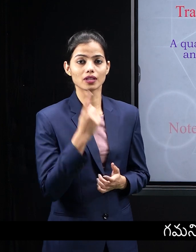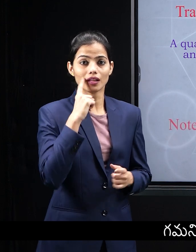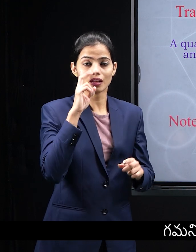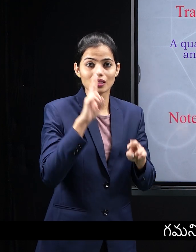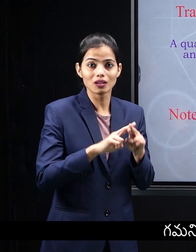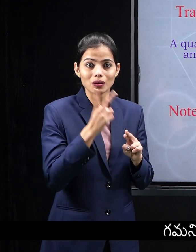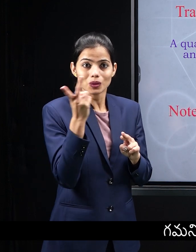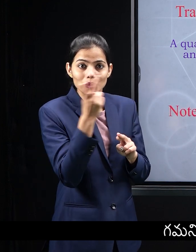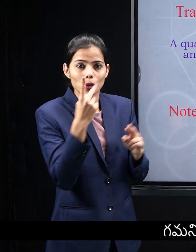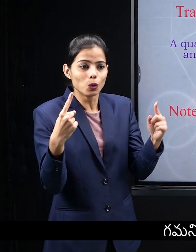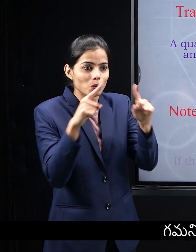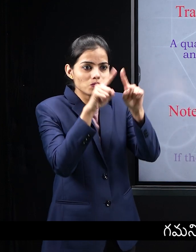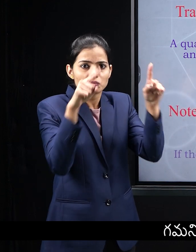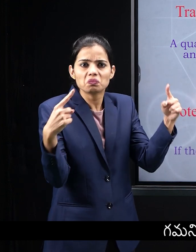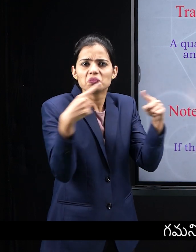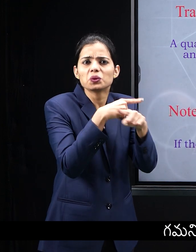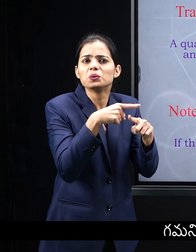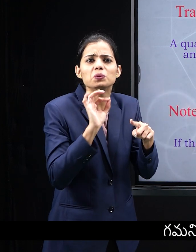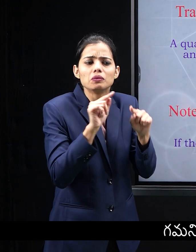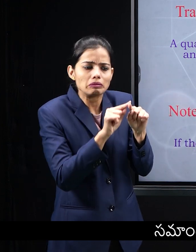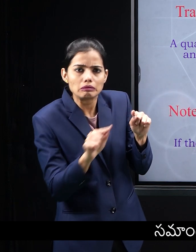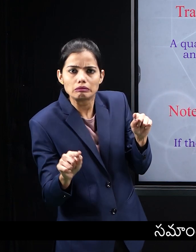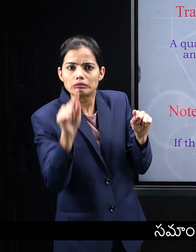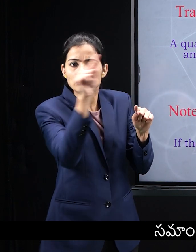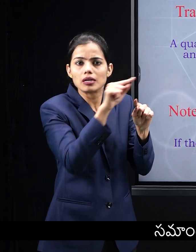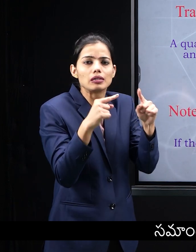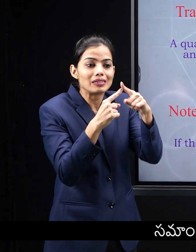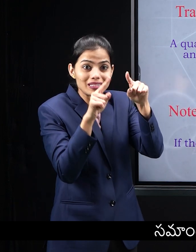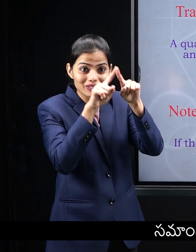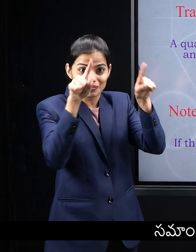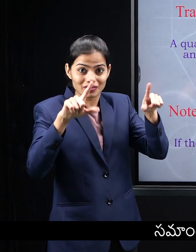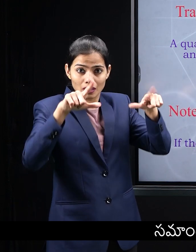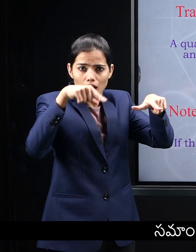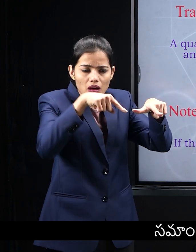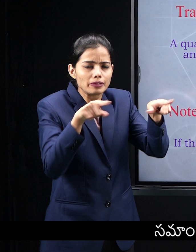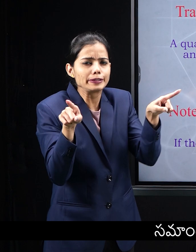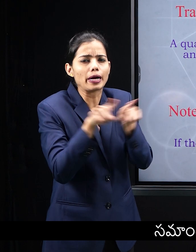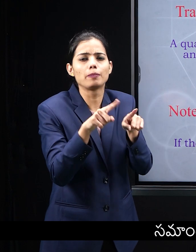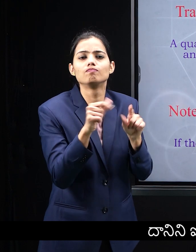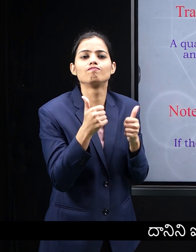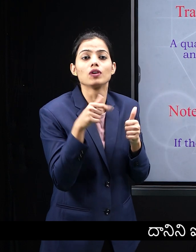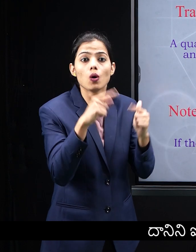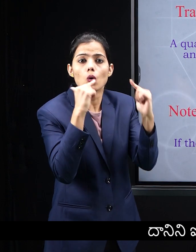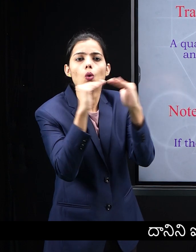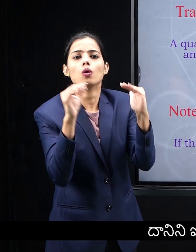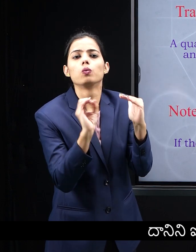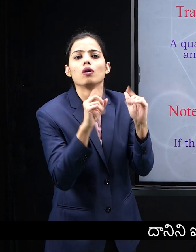గమనిక. ట్రెపీజియం యొక్క రెండు సమాంతర భుజాలు సమానంగా ఉంటే దానిని